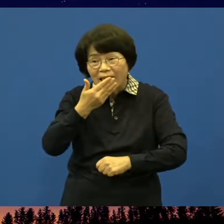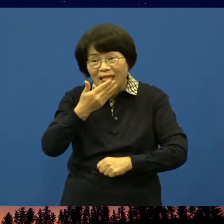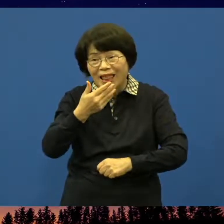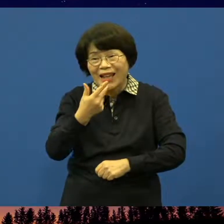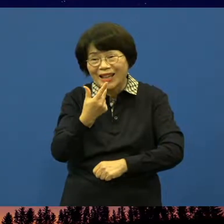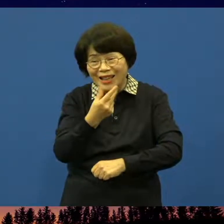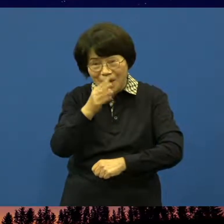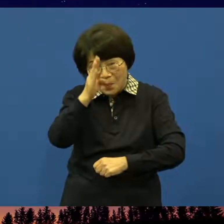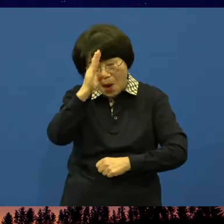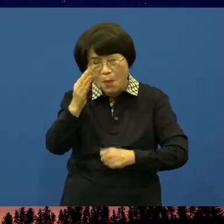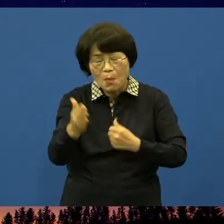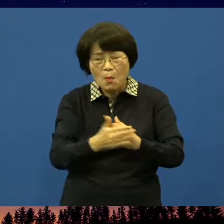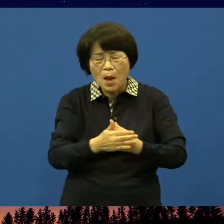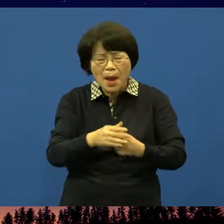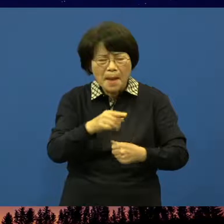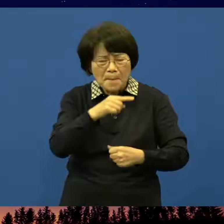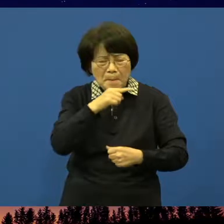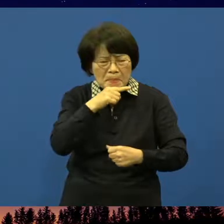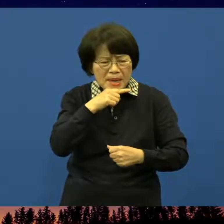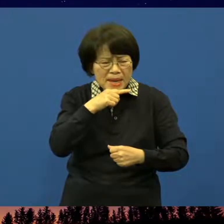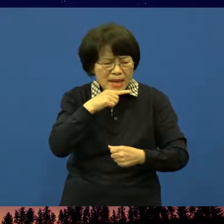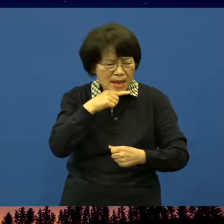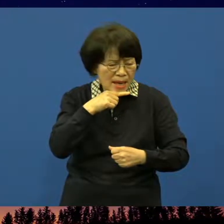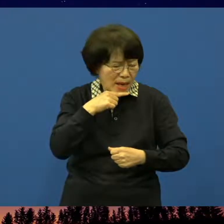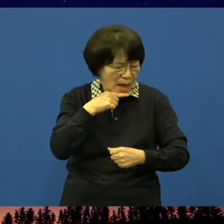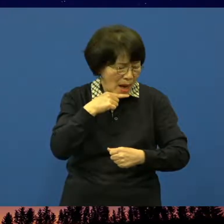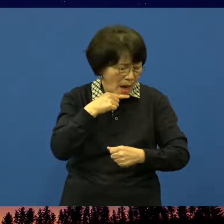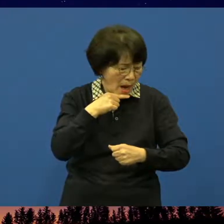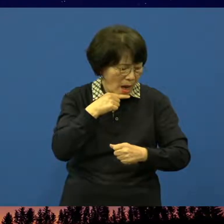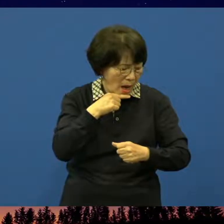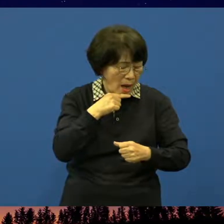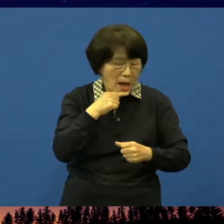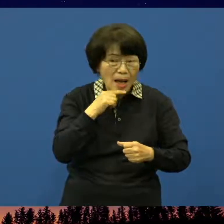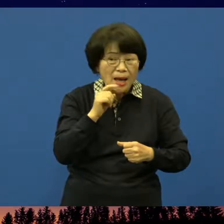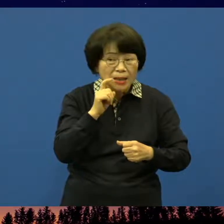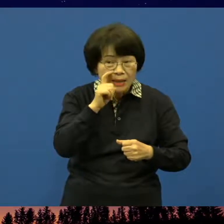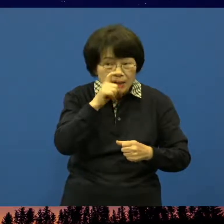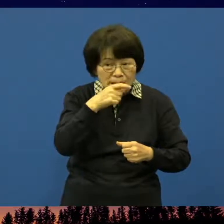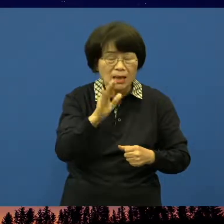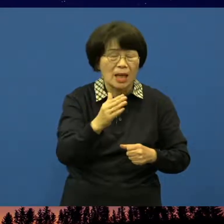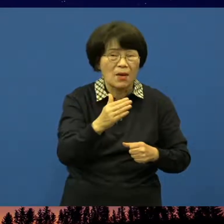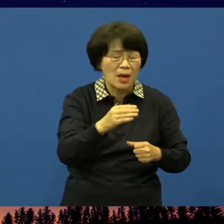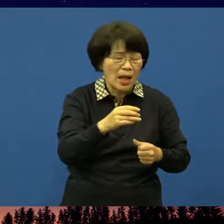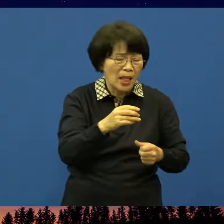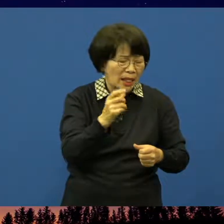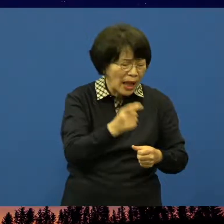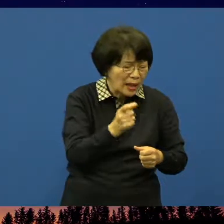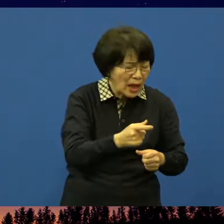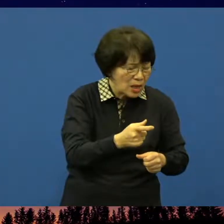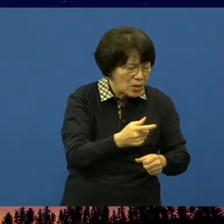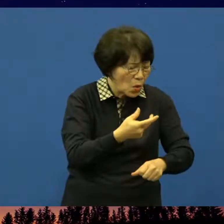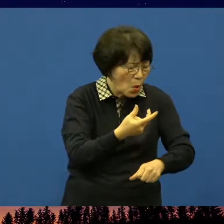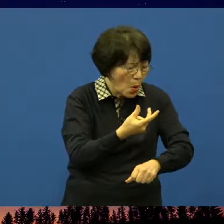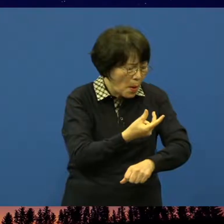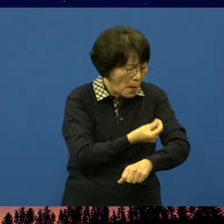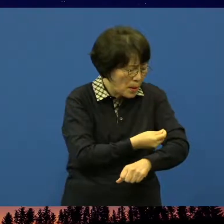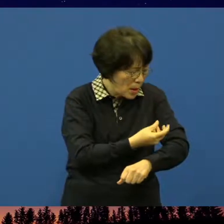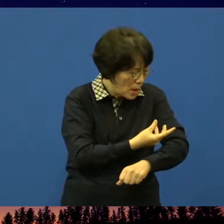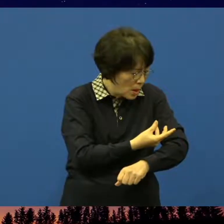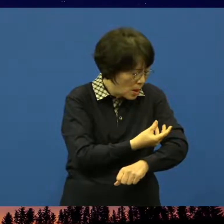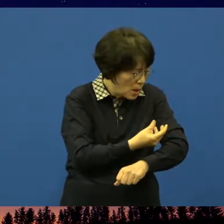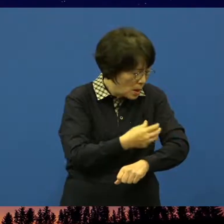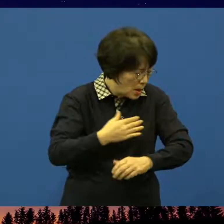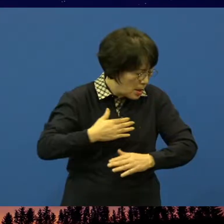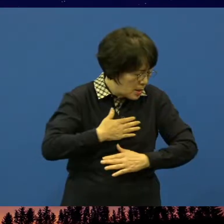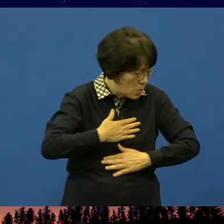막 빡탁해져가지고 피가 잘 안 이렇게 흐르지 않는 거예요. 그러니까 막혀버리잖아요. 그